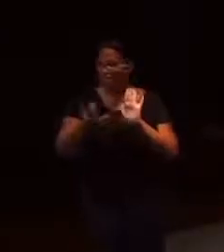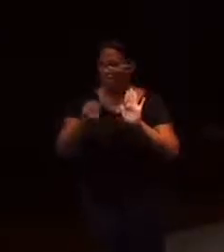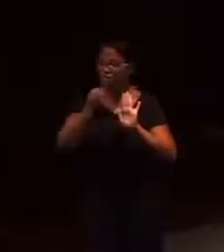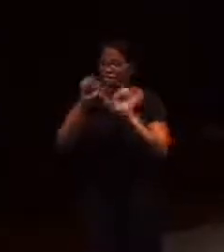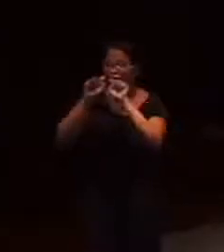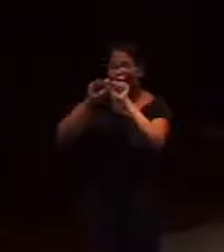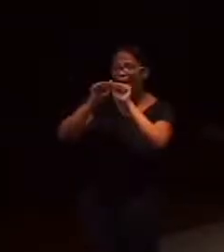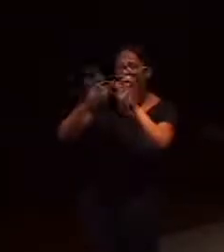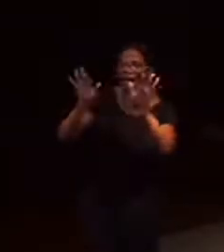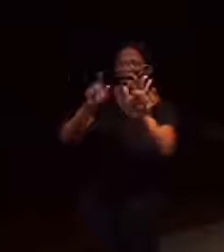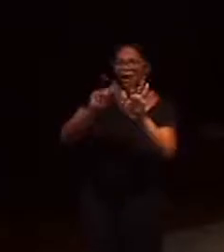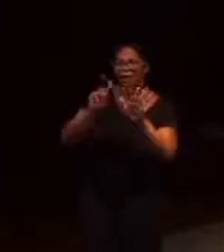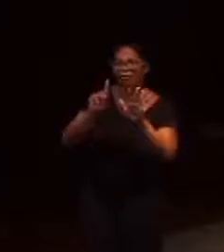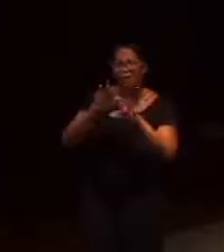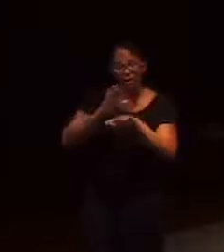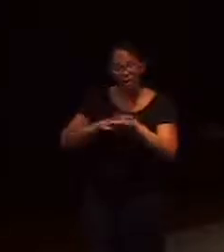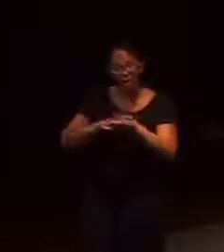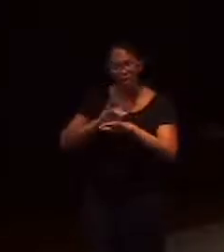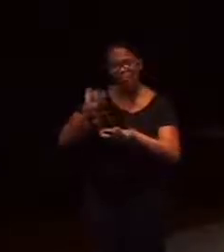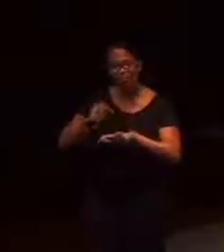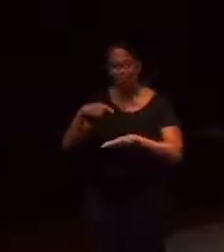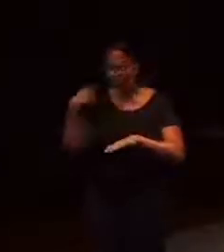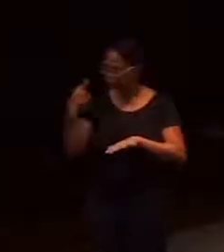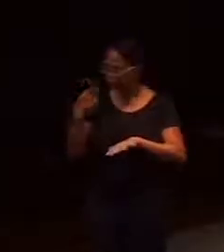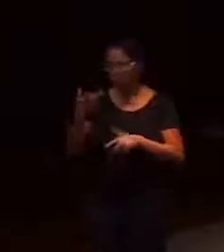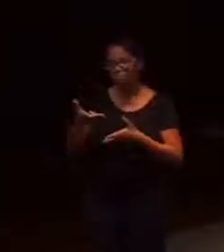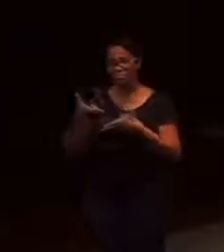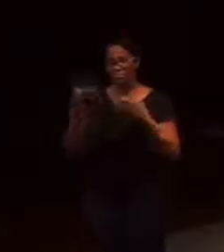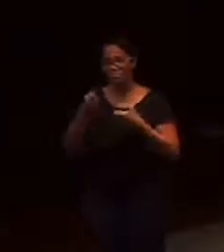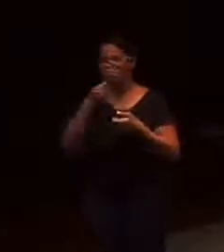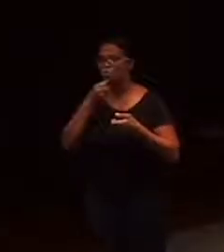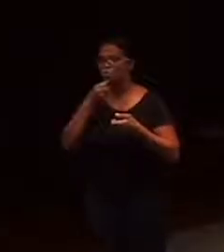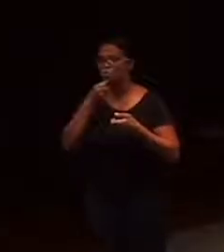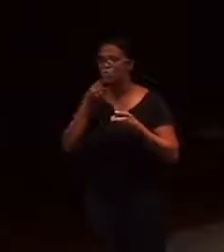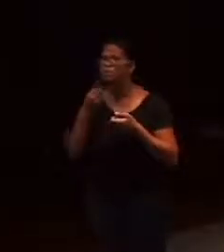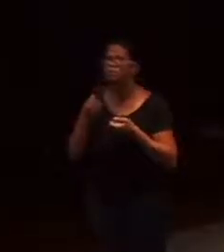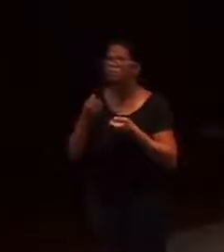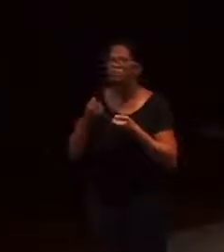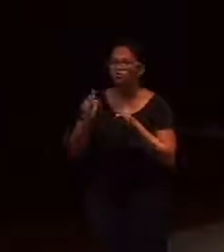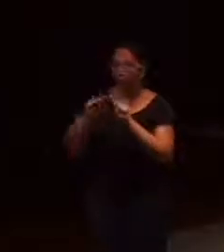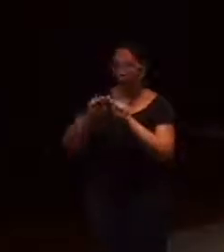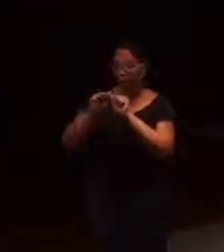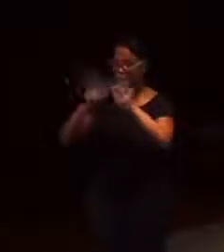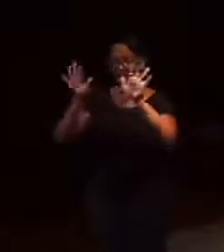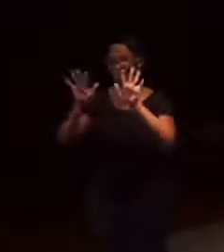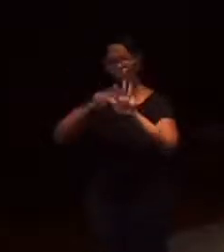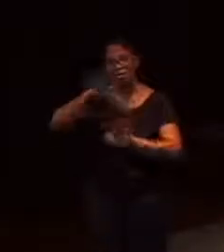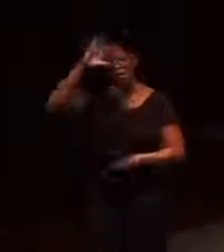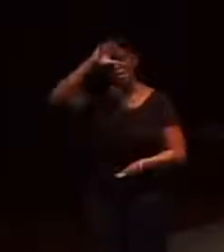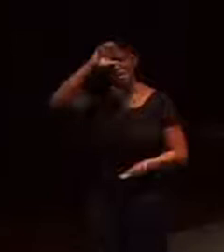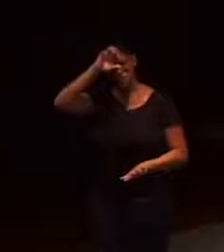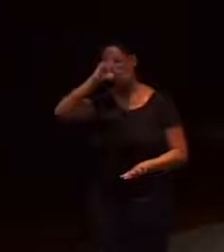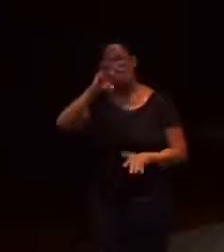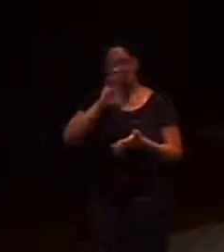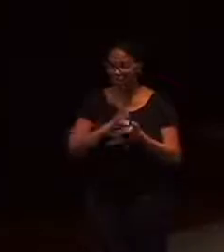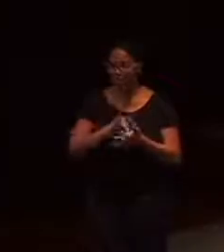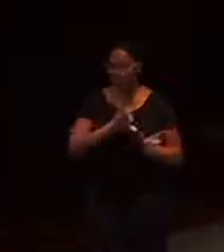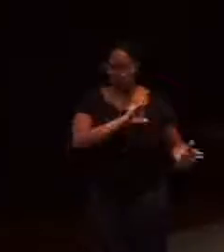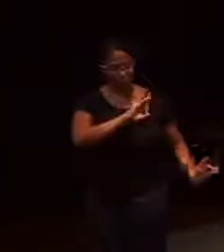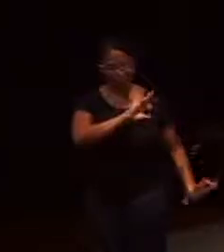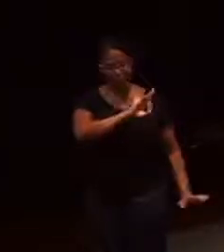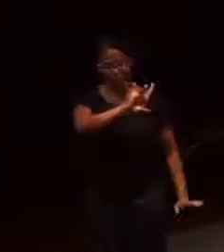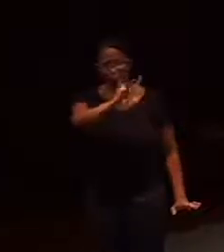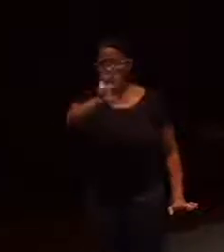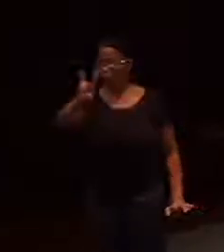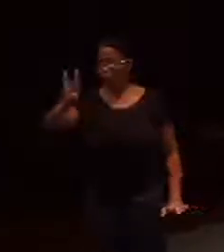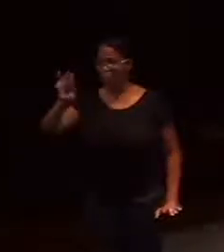nós tenhamos que notar isso, né? Essas coisas não estão dadas. Isso é um aprendizado meu, de todo mundo, né? É um